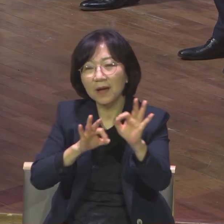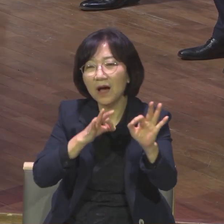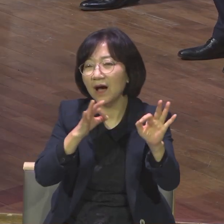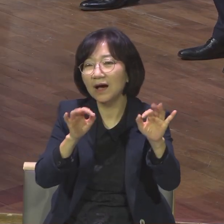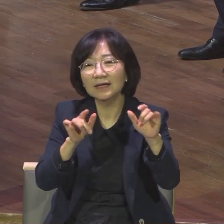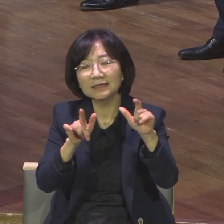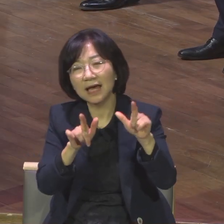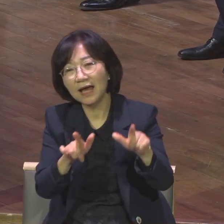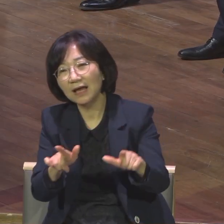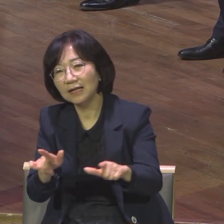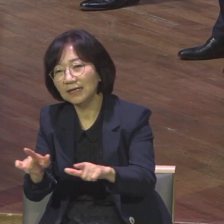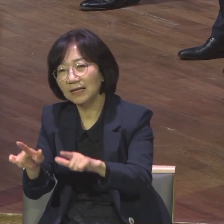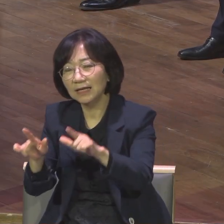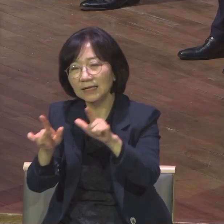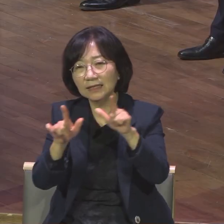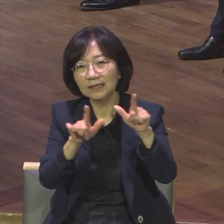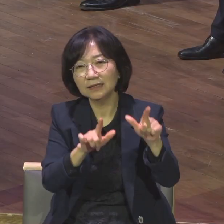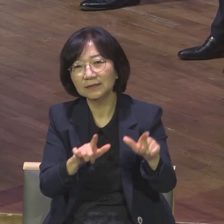외치며